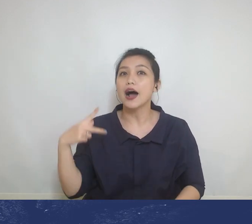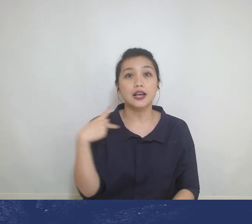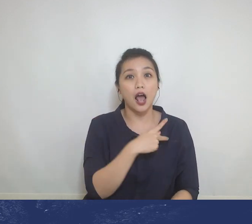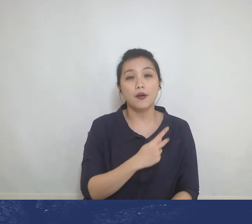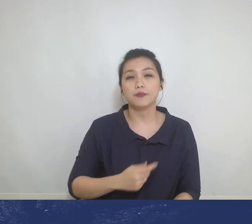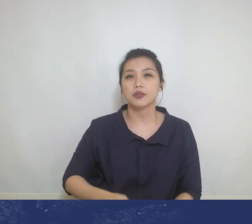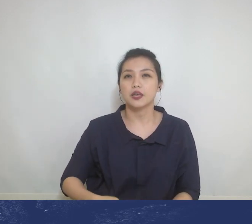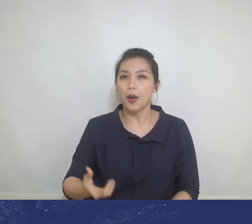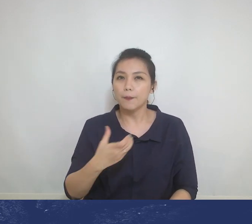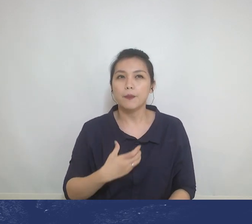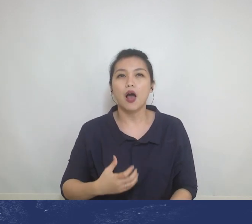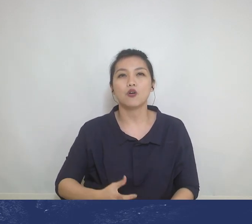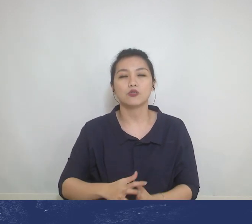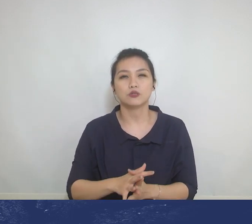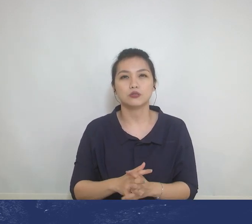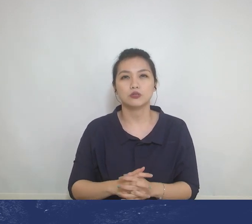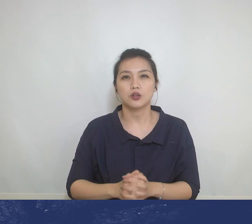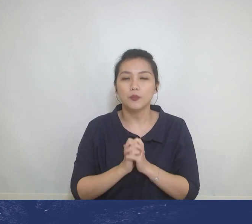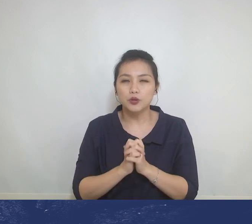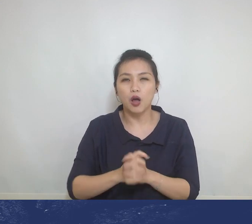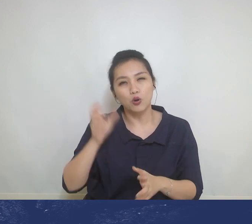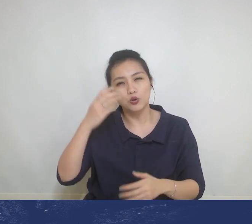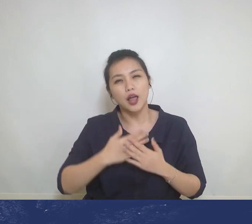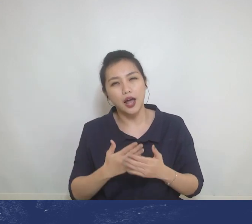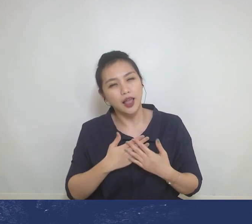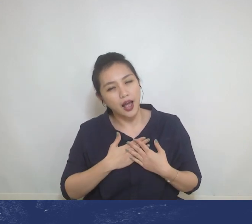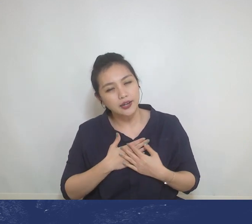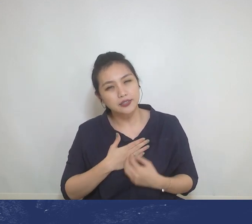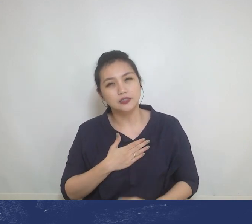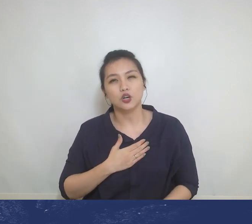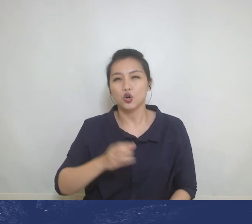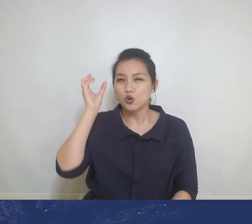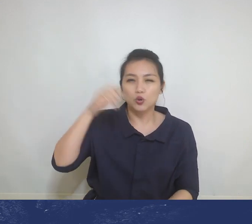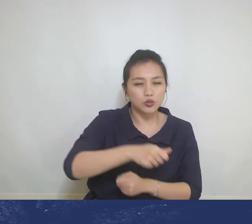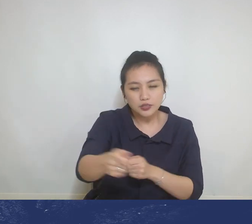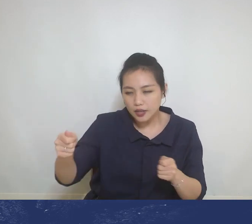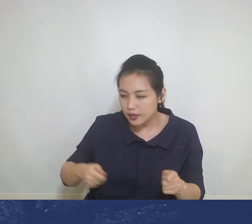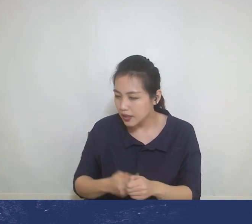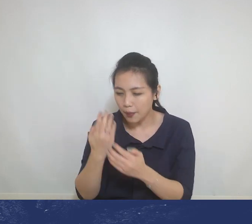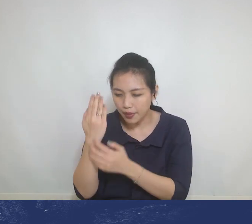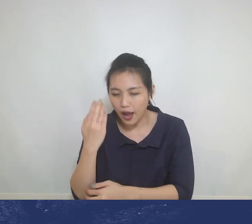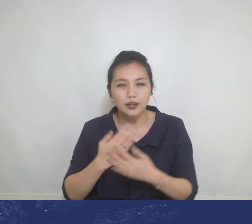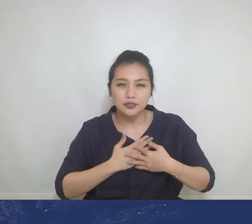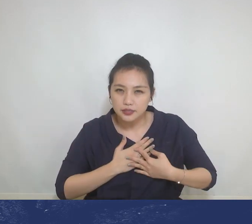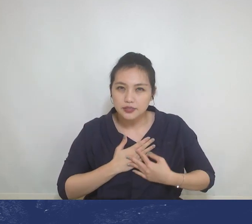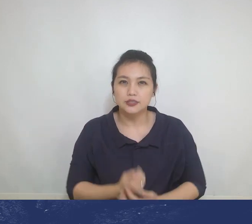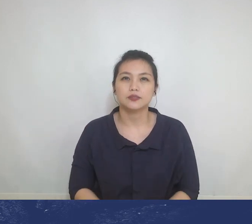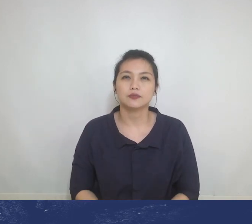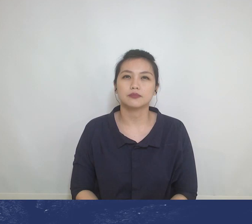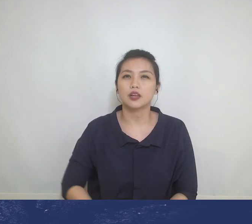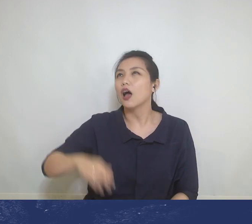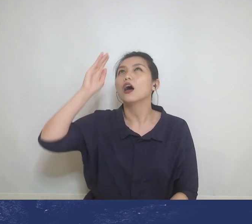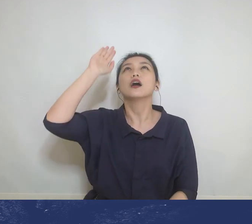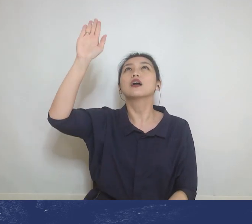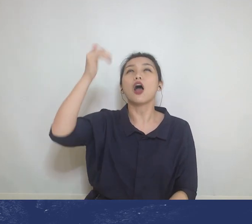Tuhan. Kami untuk tangan-tangan yang ditaruh di dada ini Tuhan saat ini Tuhan. Untuk setiap tangan Tuhan yang ditaruh di dada saat